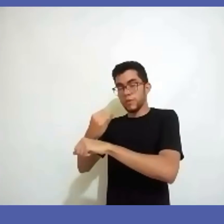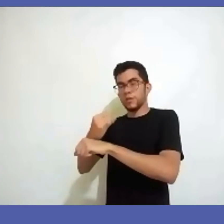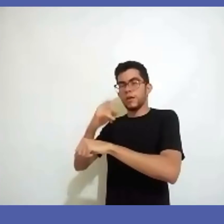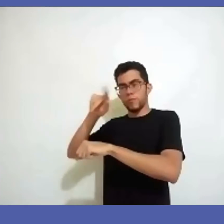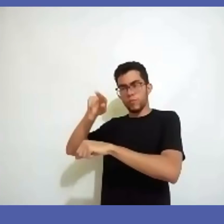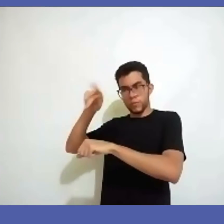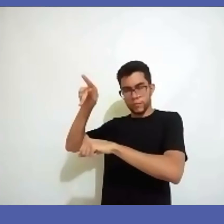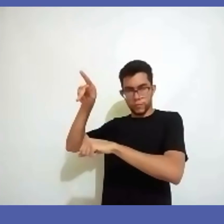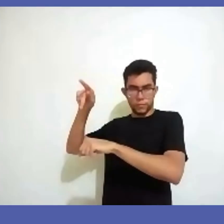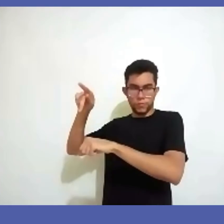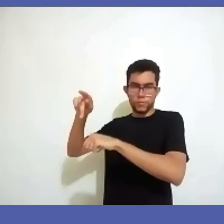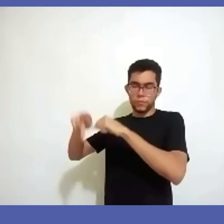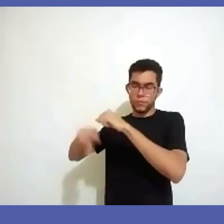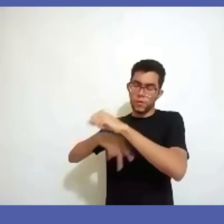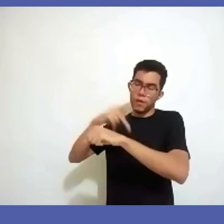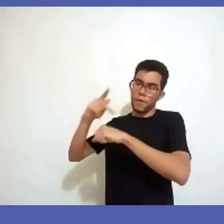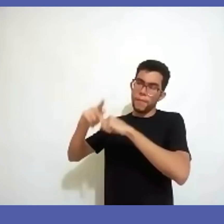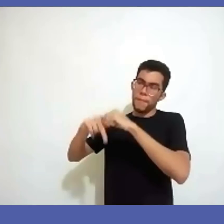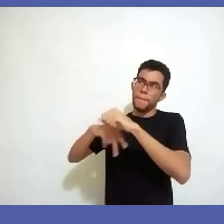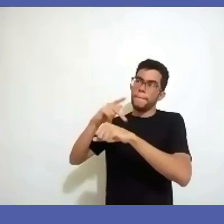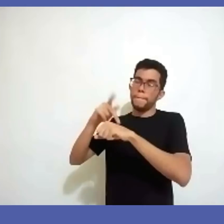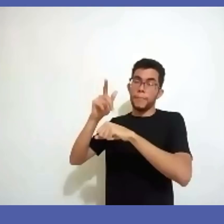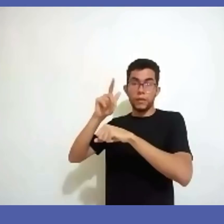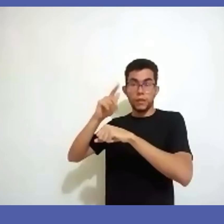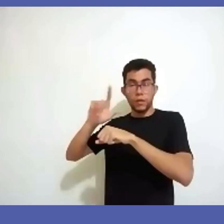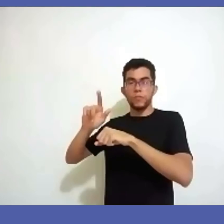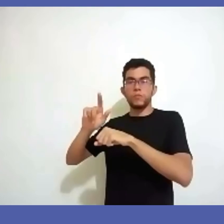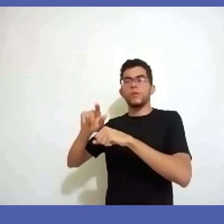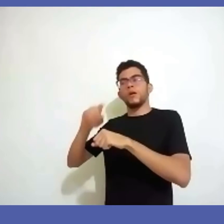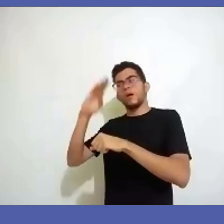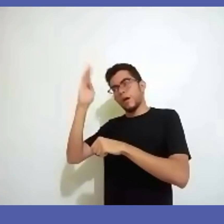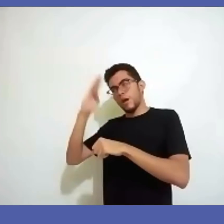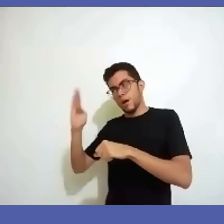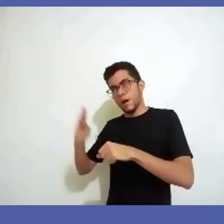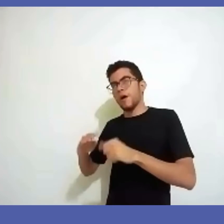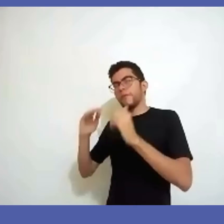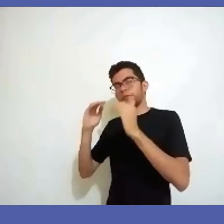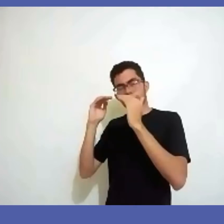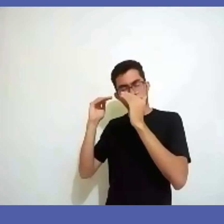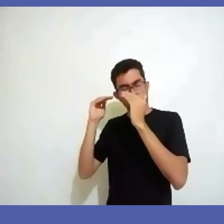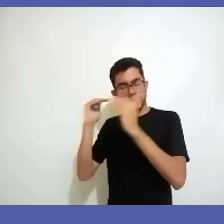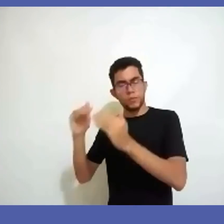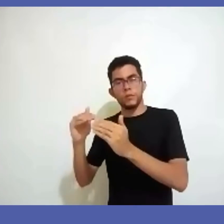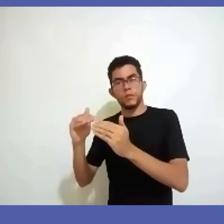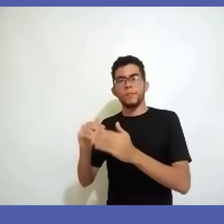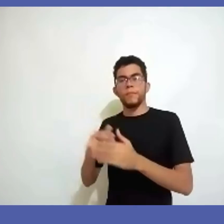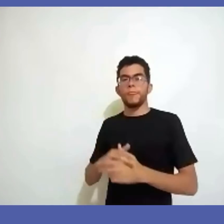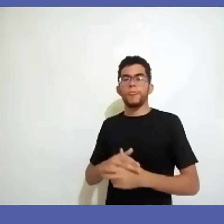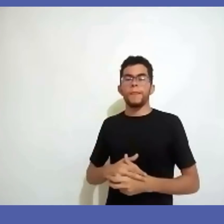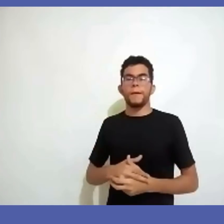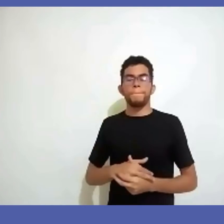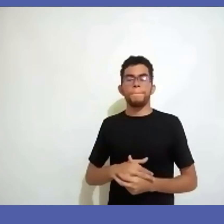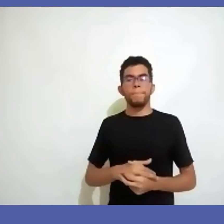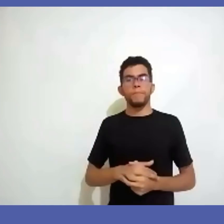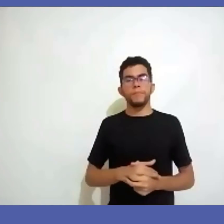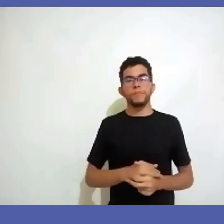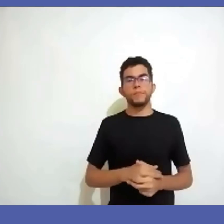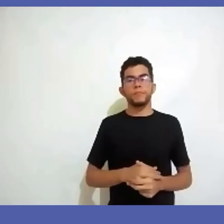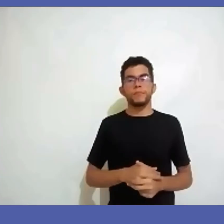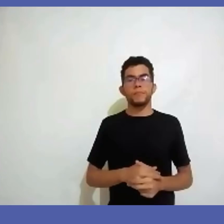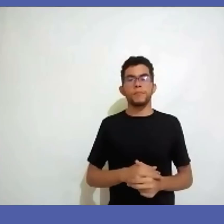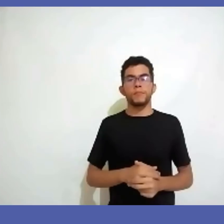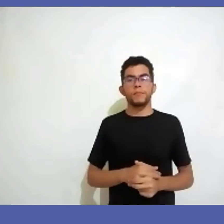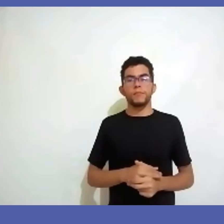tá? E o governo brasileiro também quer reconhecer Jerusalém como capital. E para Israel é